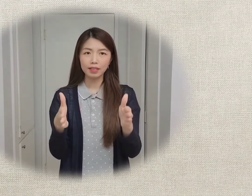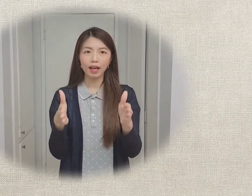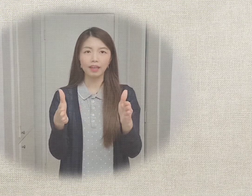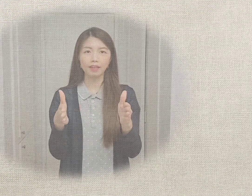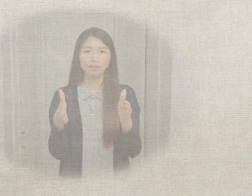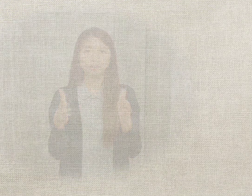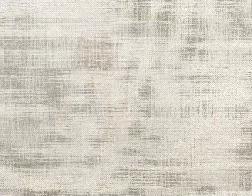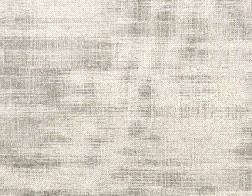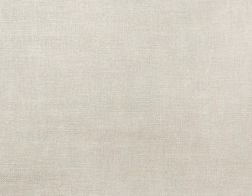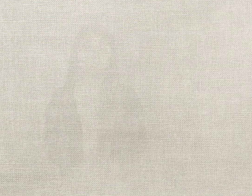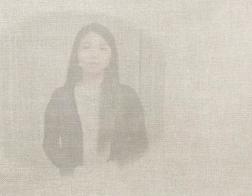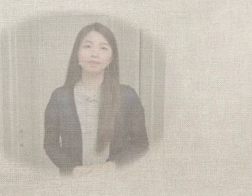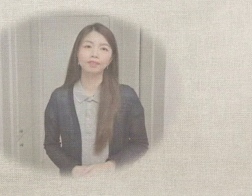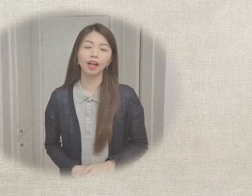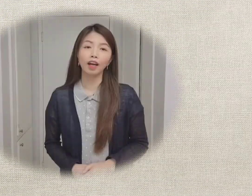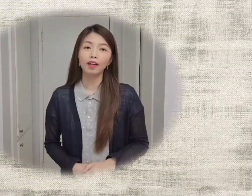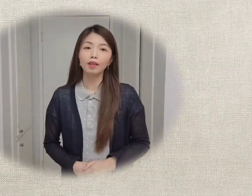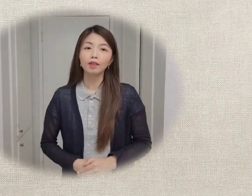짧은 사이.